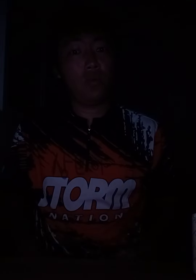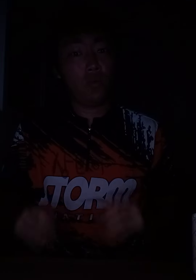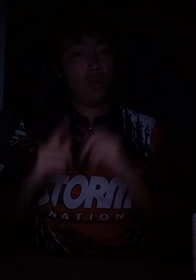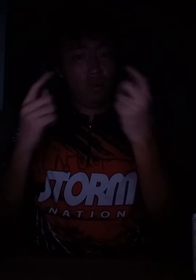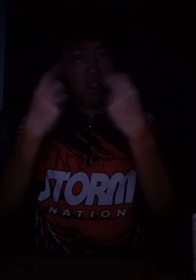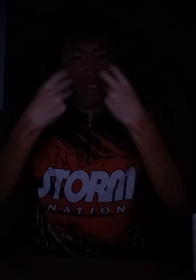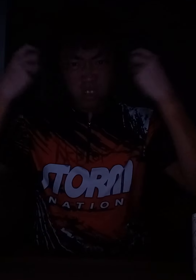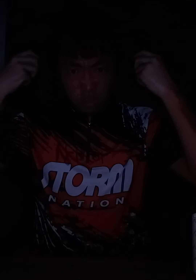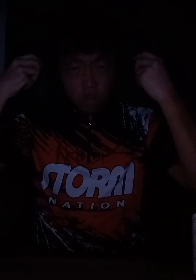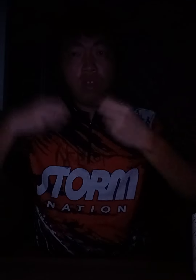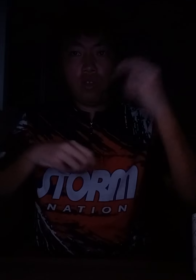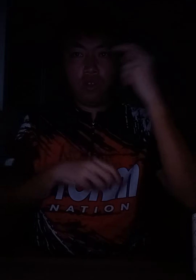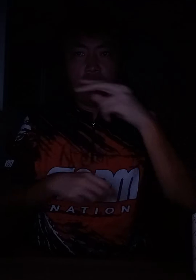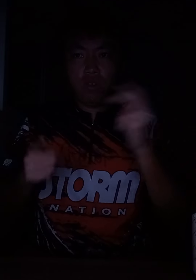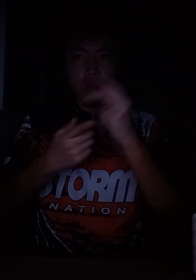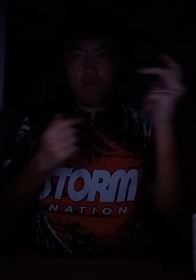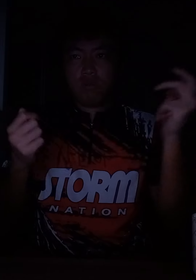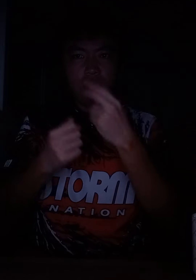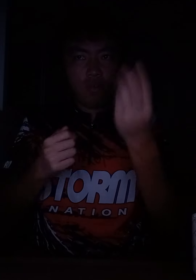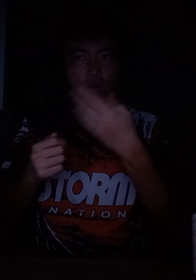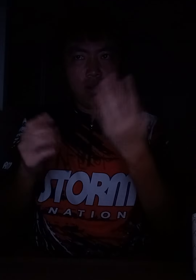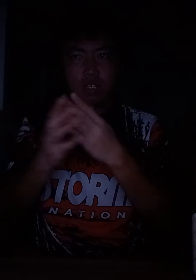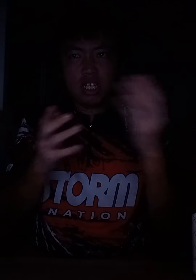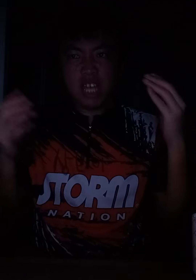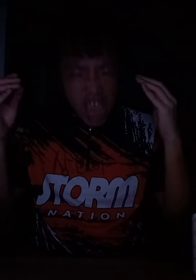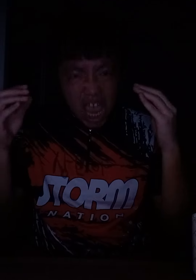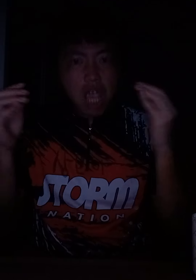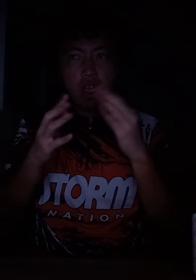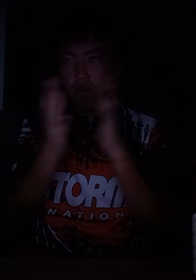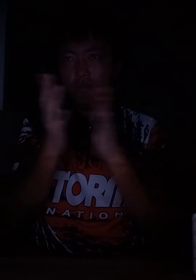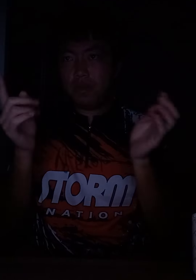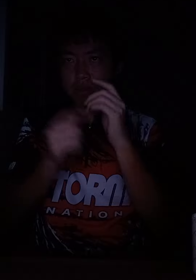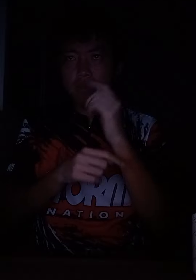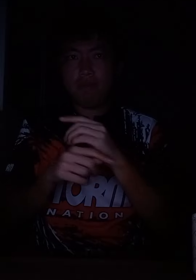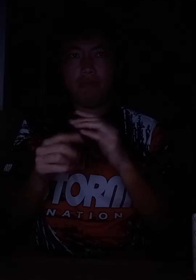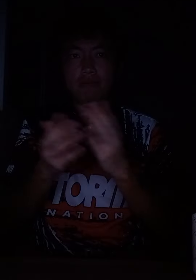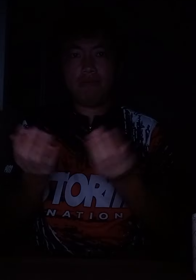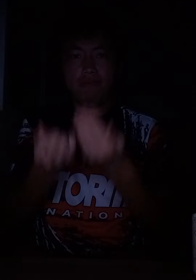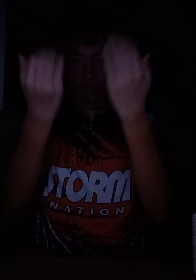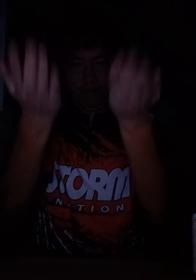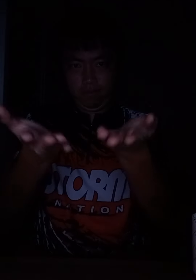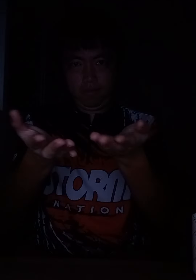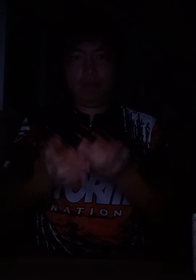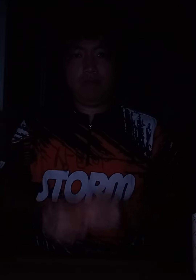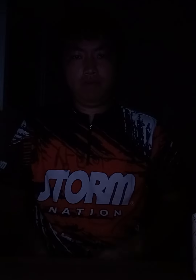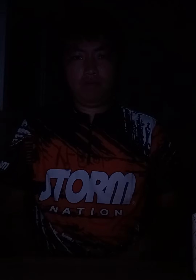마스크를 써달라는 승무원에게 욕을 하거나 침을 뱉는 일이 잇따라 발생했습니다. 신지수 기자가 보도합니다.